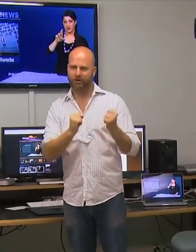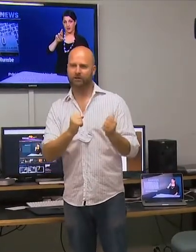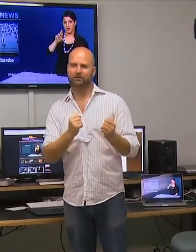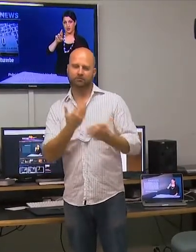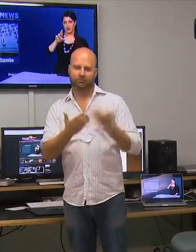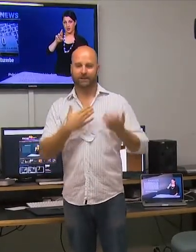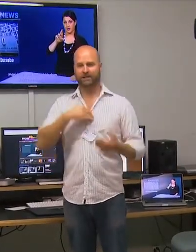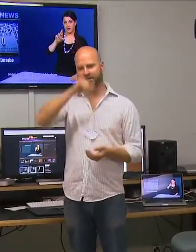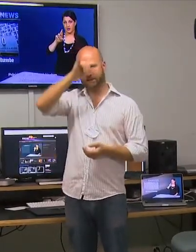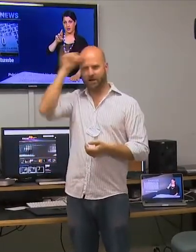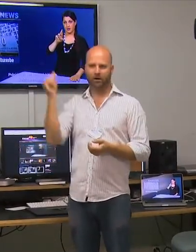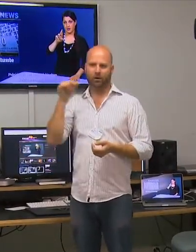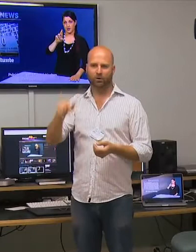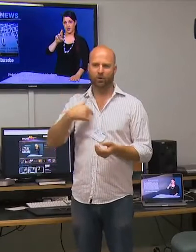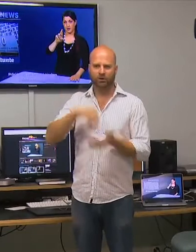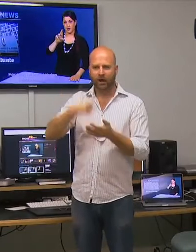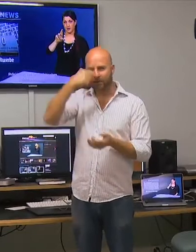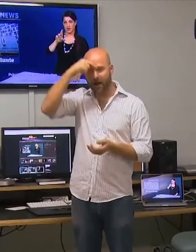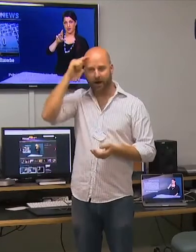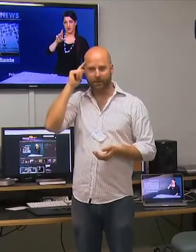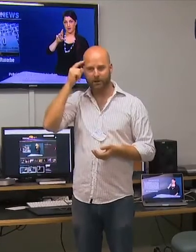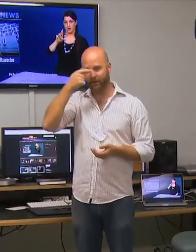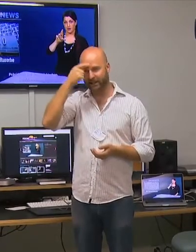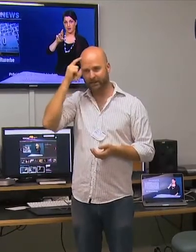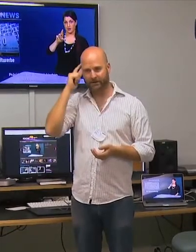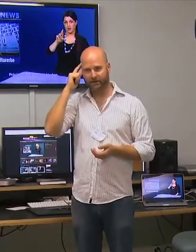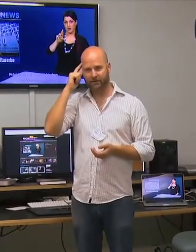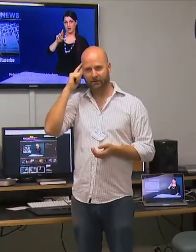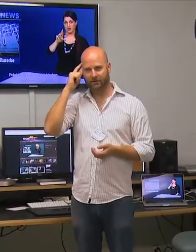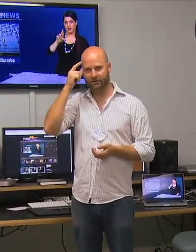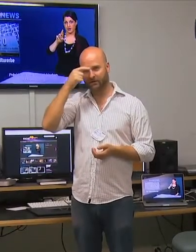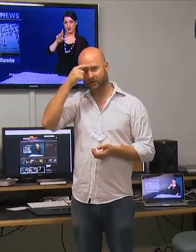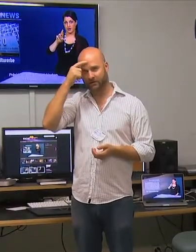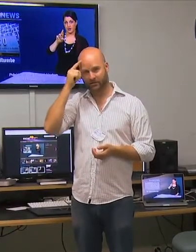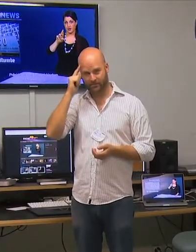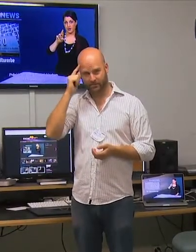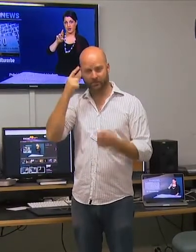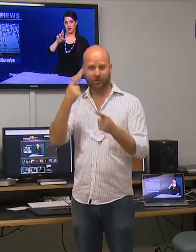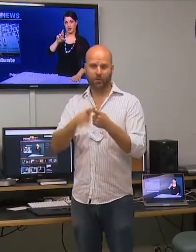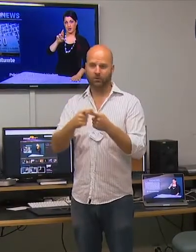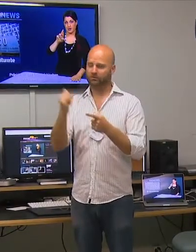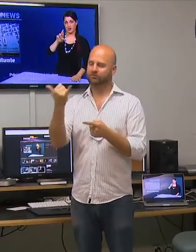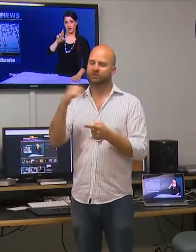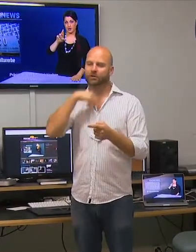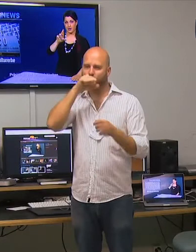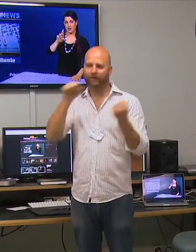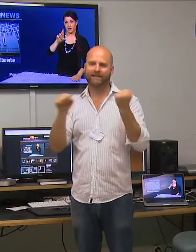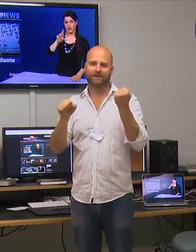der Kulturgemeinschaft und dann, die haben mir so das Danko gegeben von dieser Narbe hier.